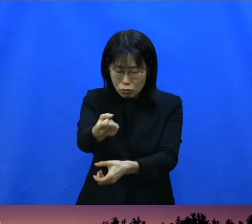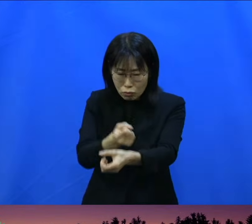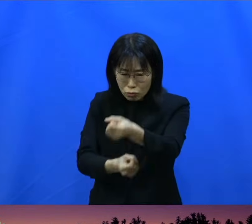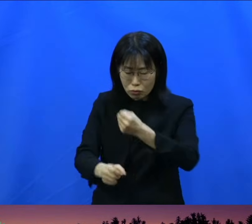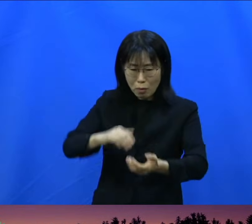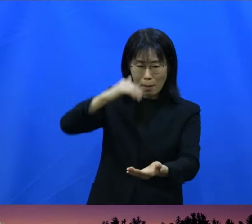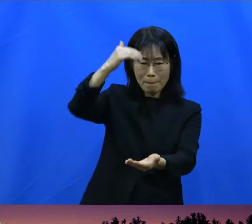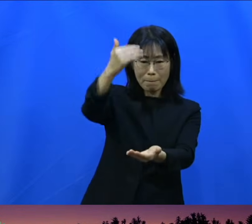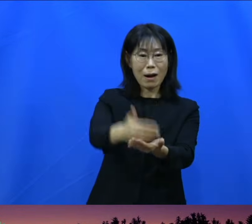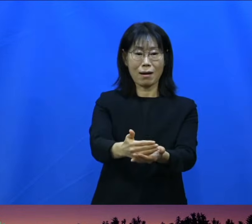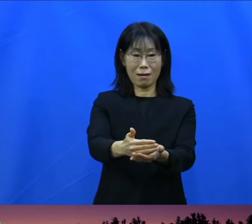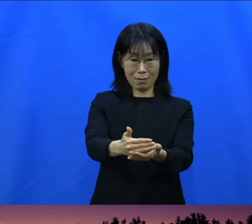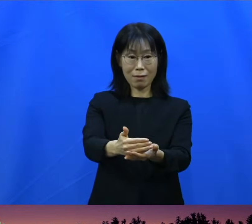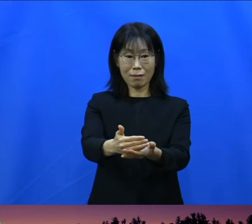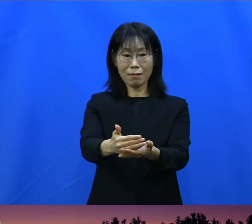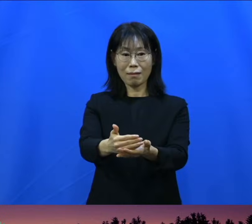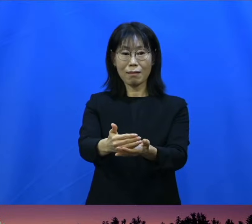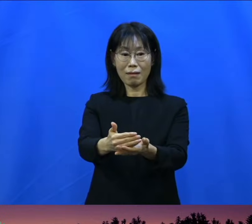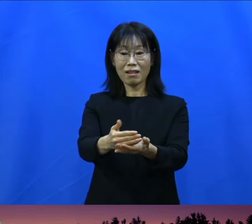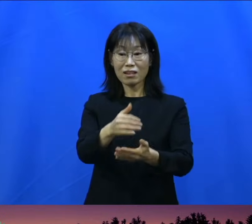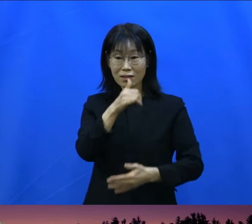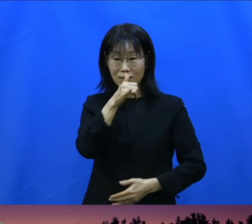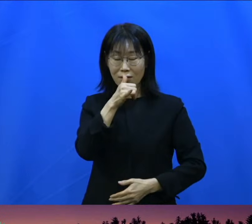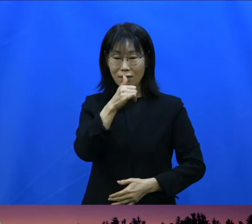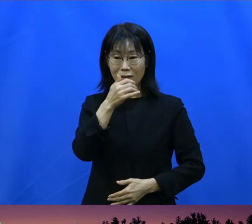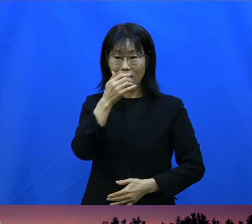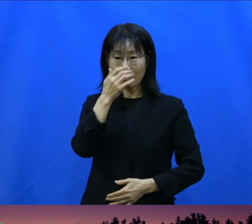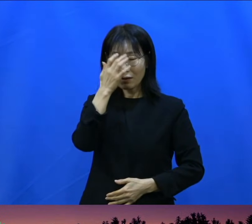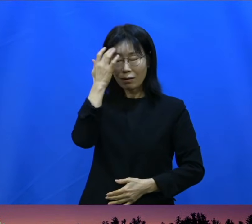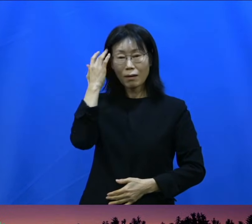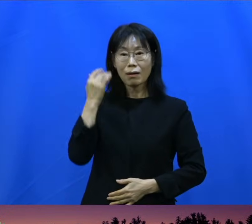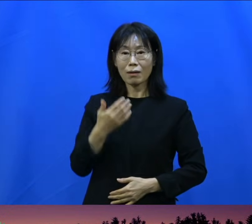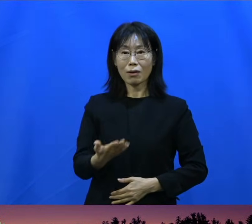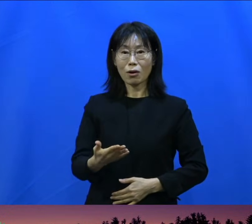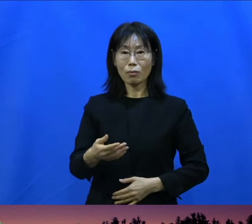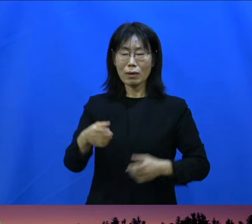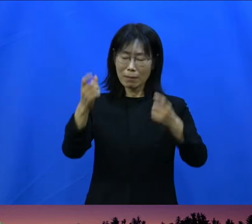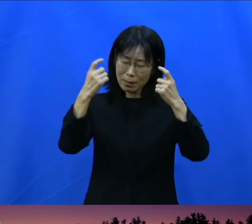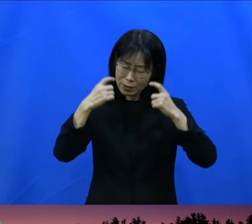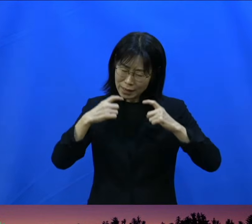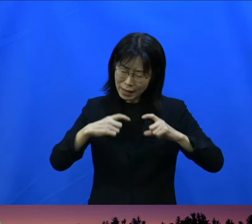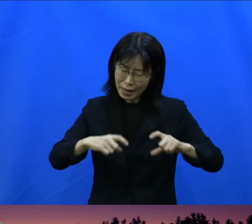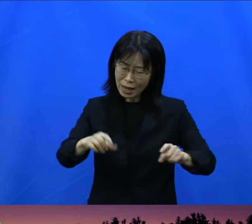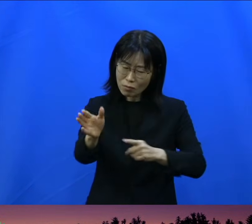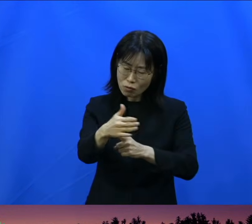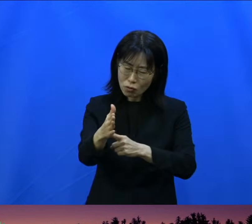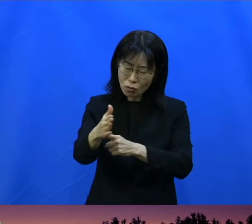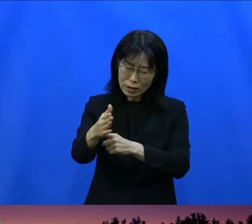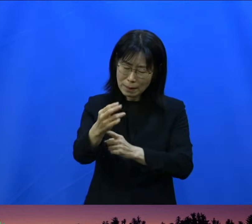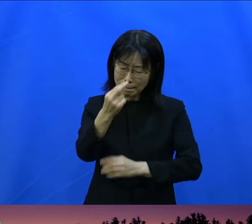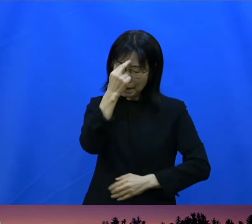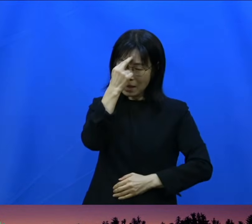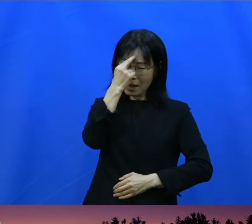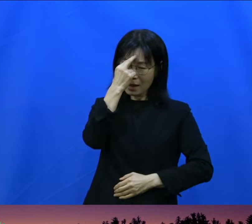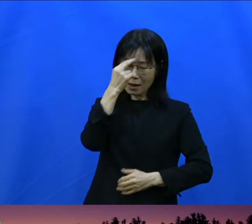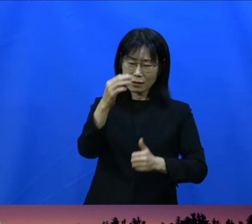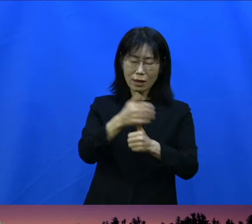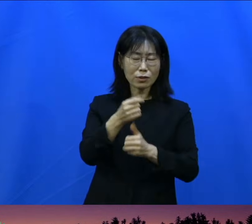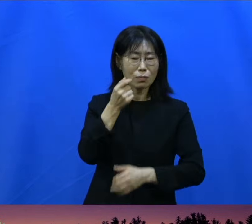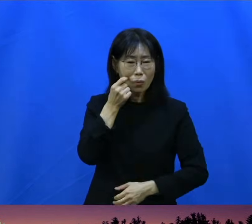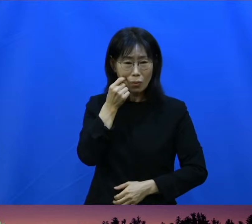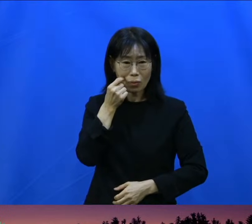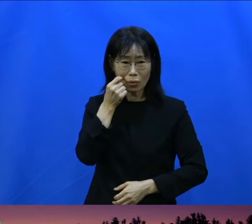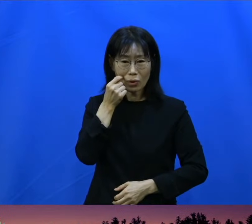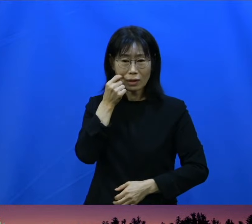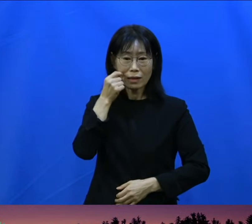채워지는 역사가 일어났죠. 여러분, 밤새 못 잡았는데 그 아침에 고기 잡힐 시간도